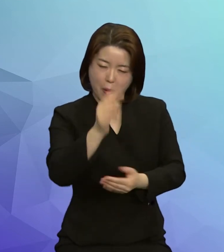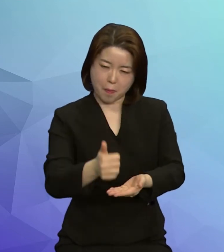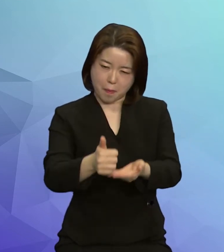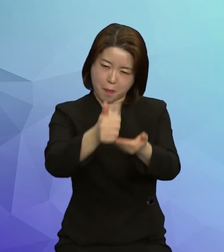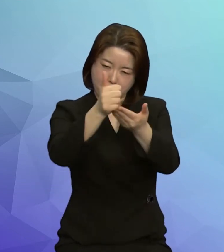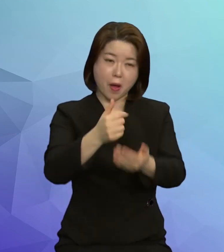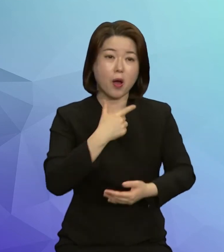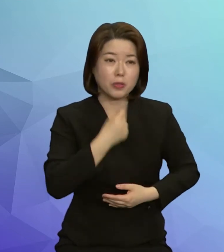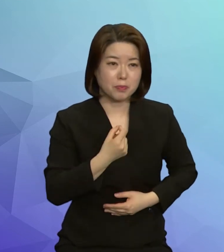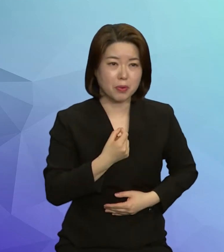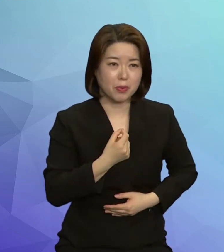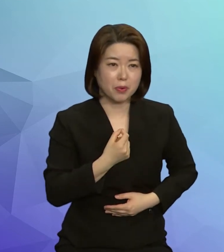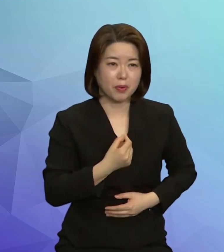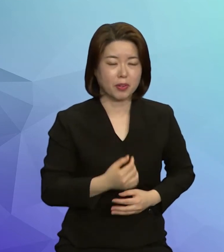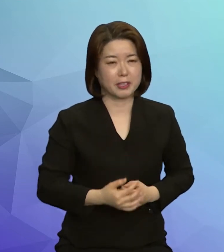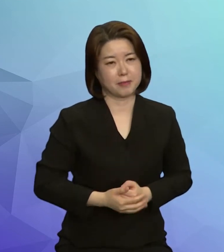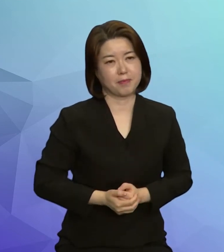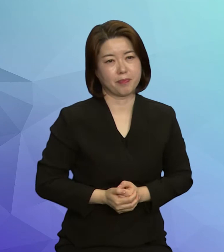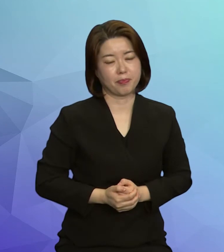싶어.